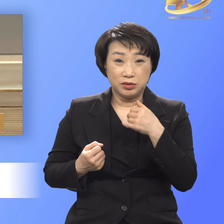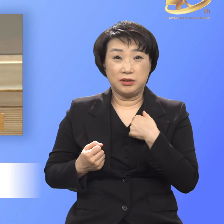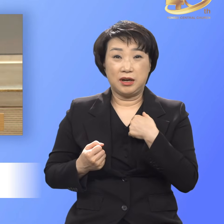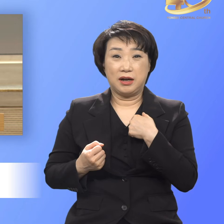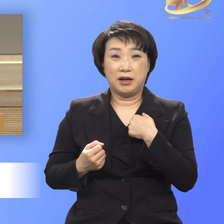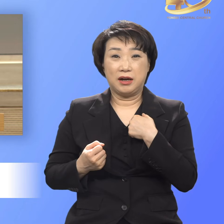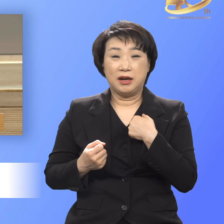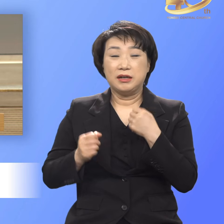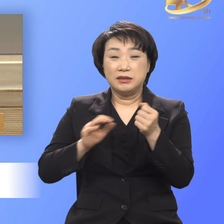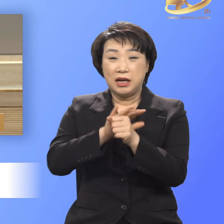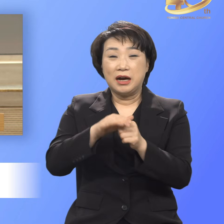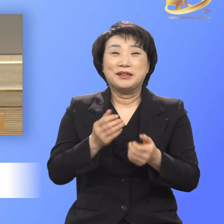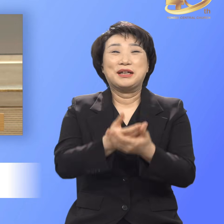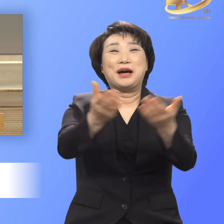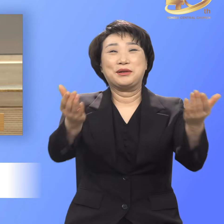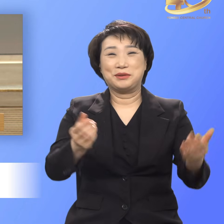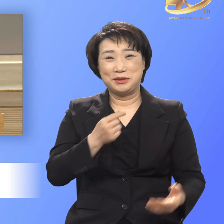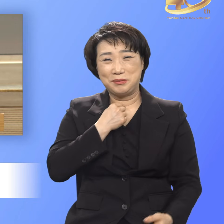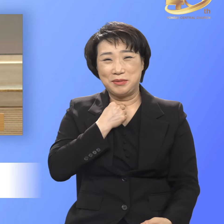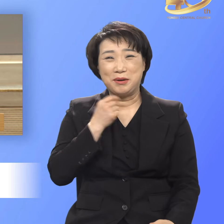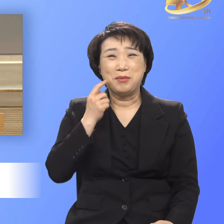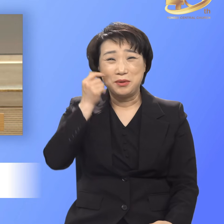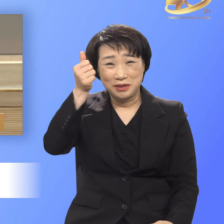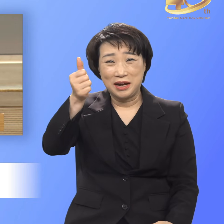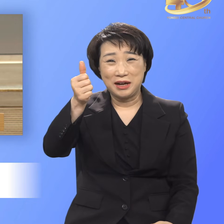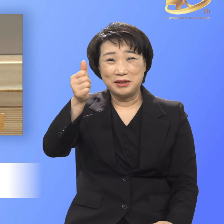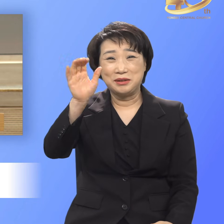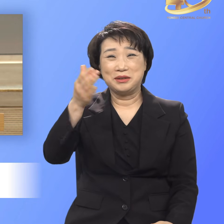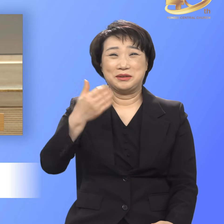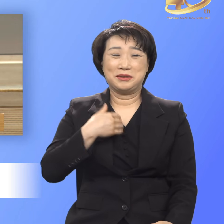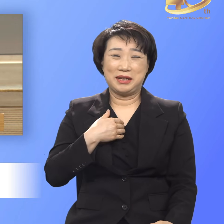때문에 그 사랑을 나눠주려고 목사를 만들었어.